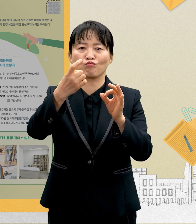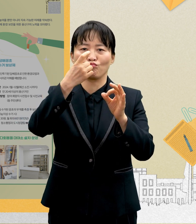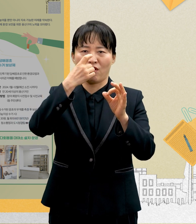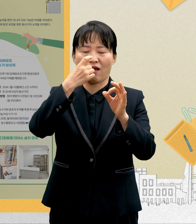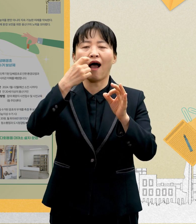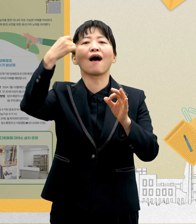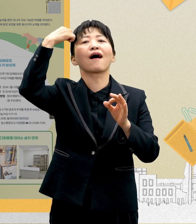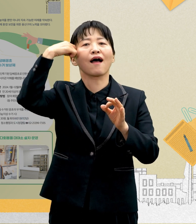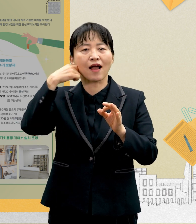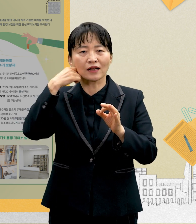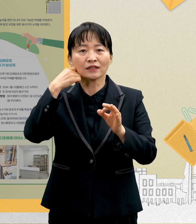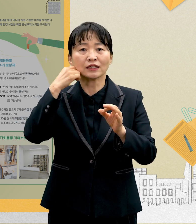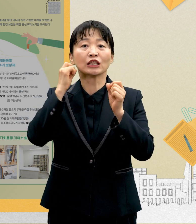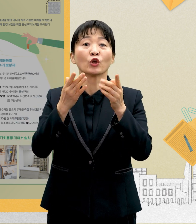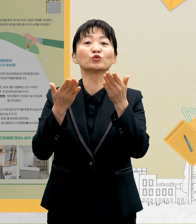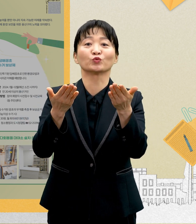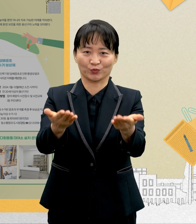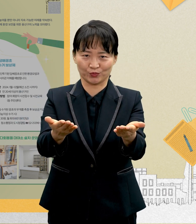통해 자연과 친해지는 기회를 제공하고 있습니다.